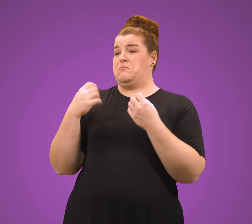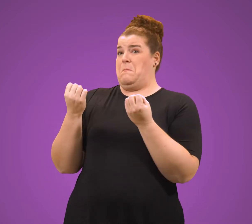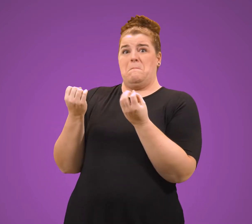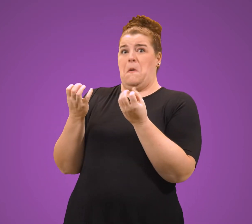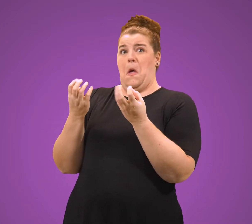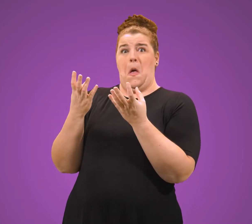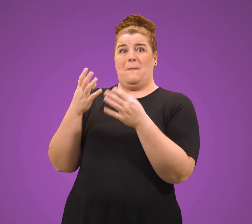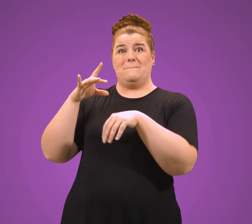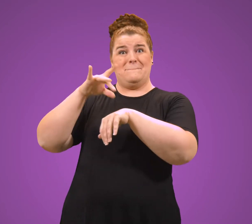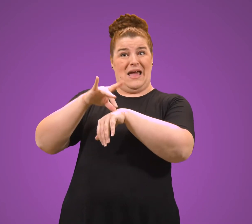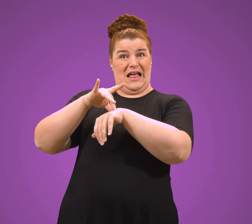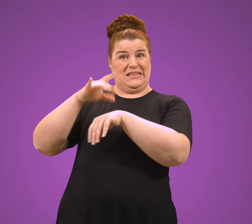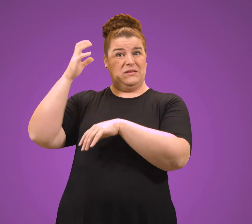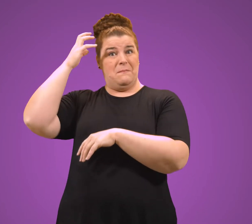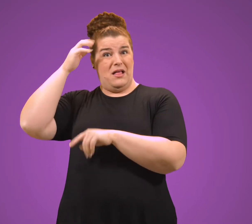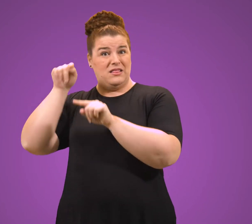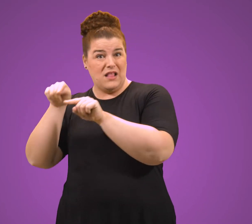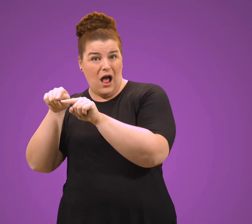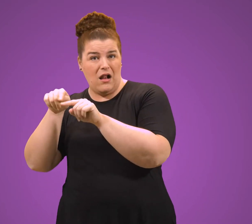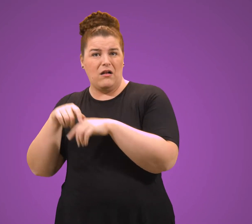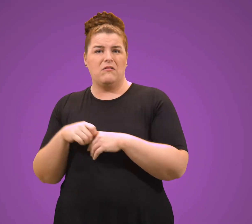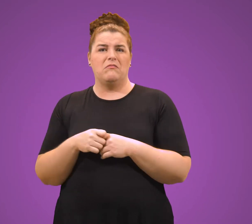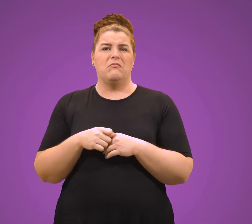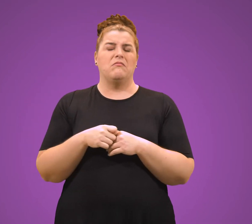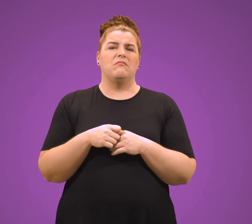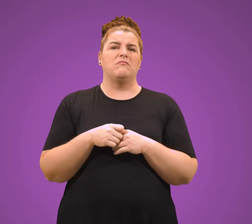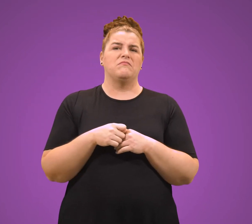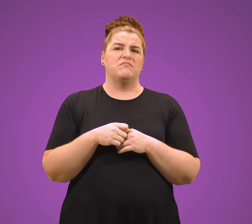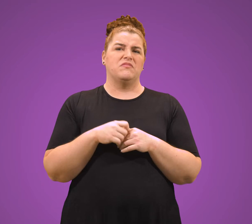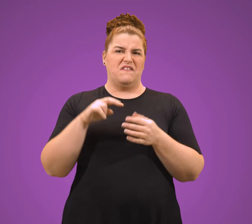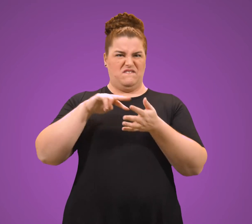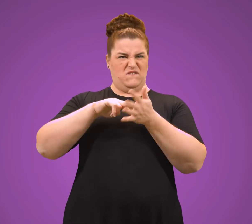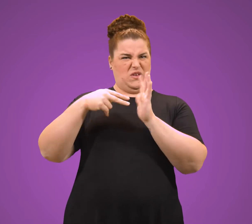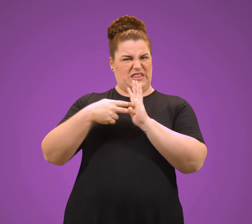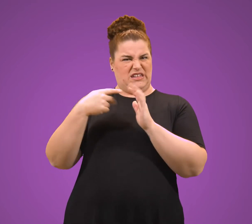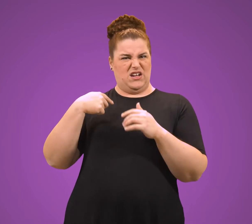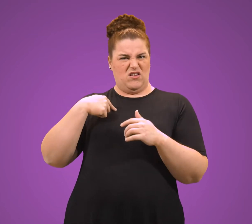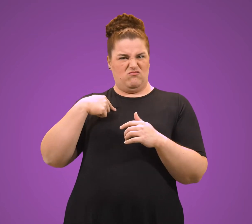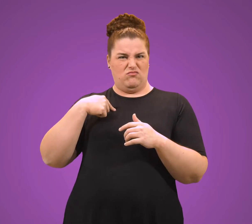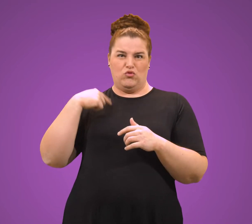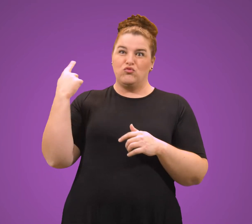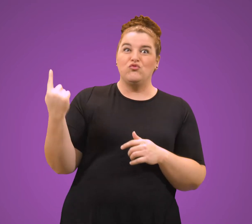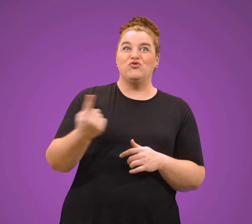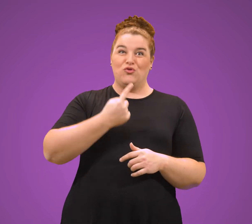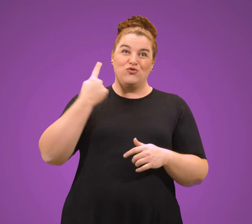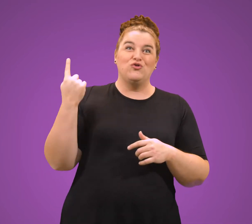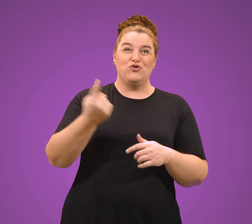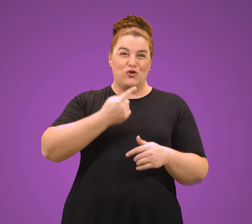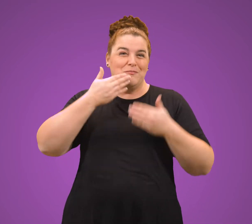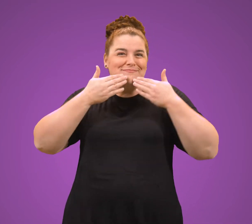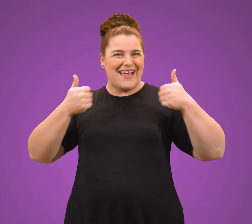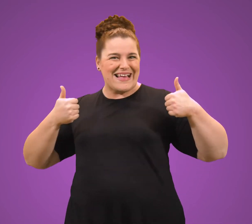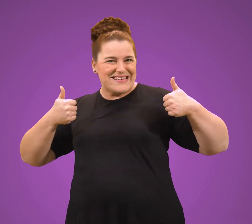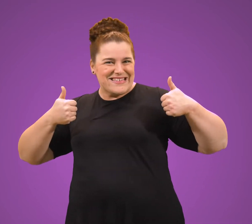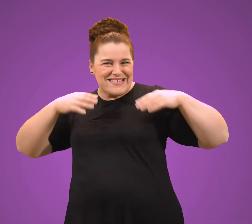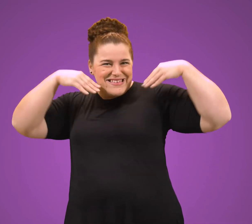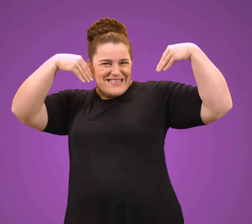Et même si vous n'avez pas de maladie mentale, cela ne veut pas dire que vous ne sentirez pas bien tout le temps. Vous pourriez vivre du stress, un